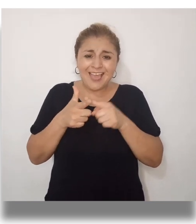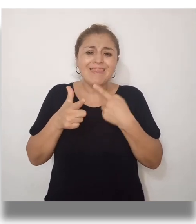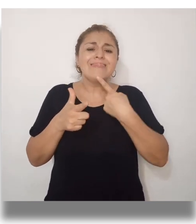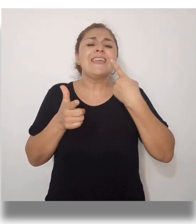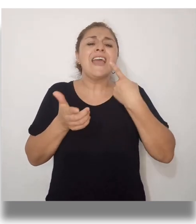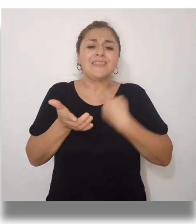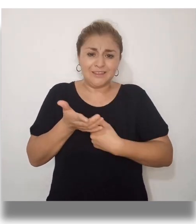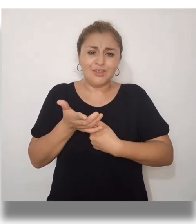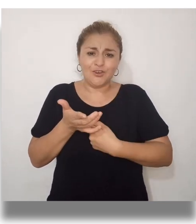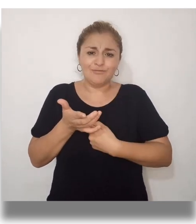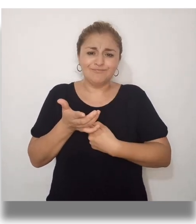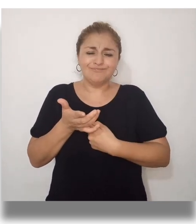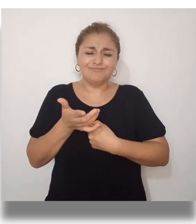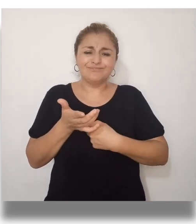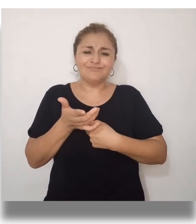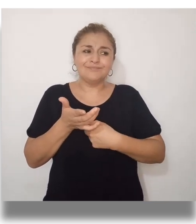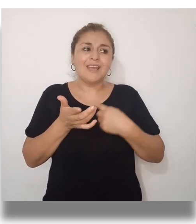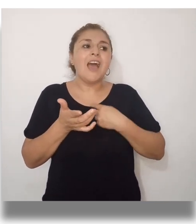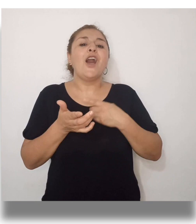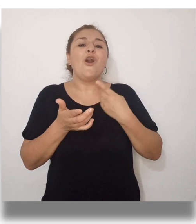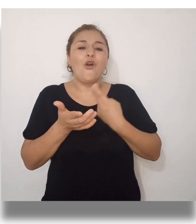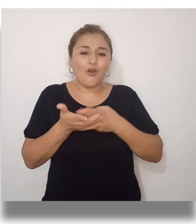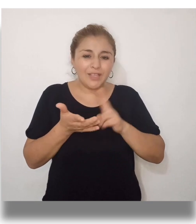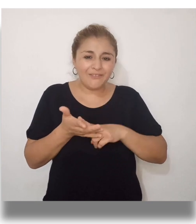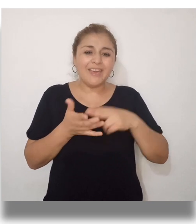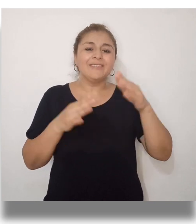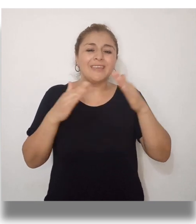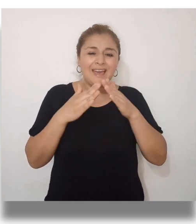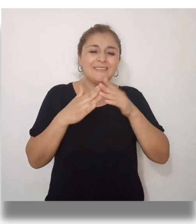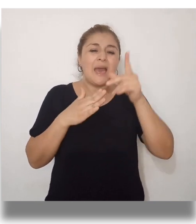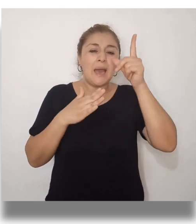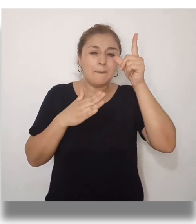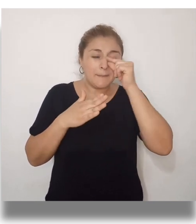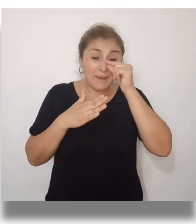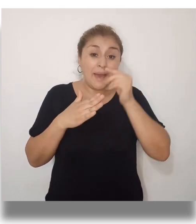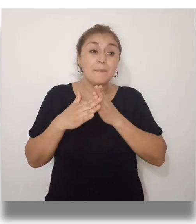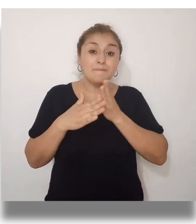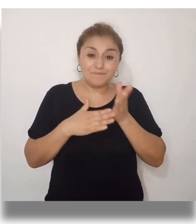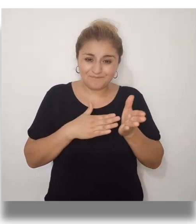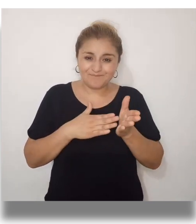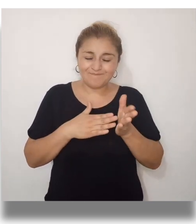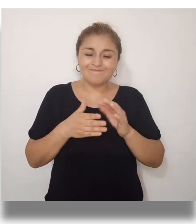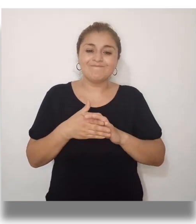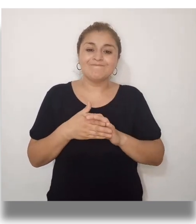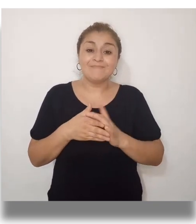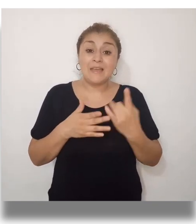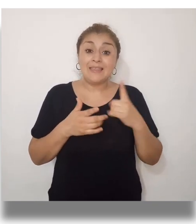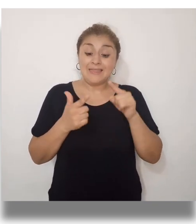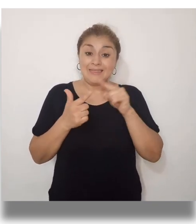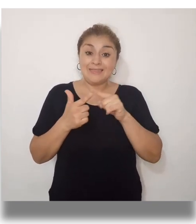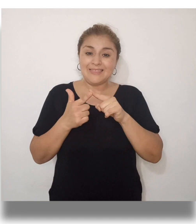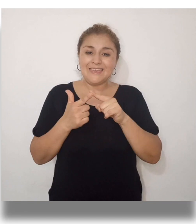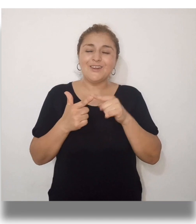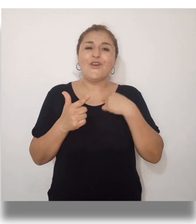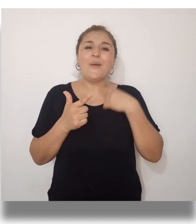él dijo voy a volver a la casa de mi padre y armó una estrategia él dijo